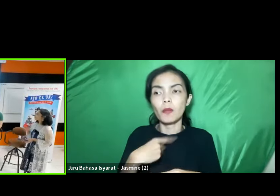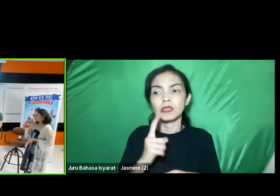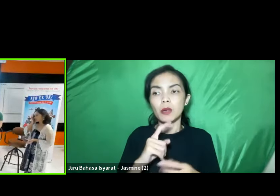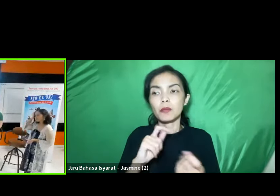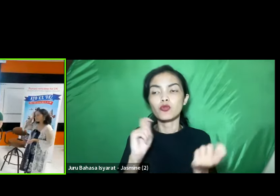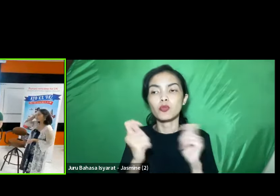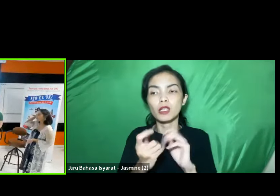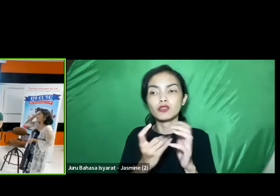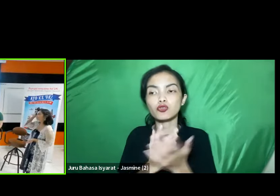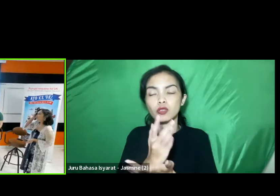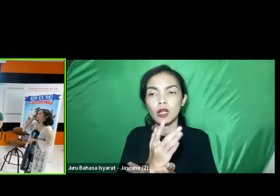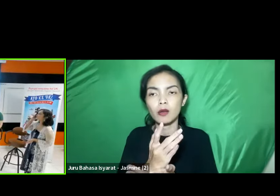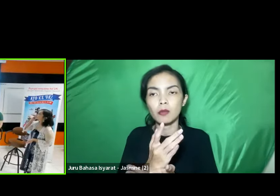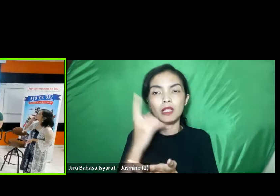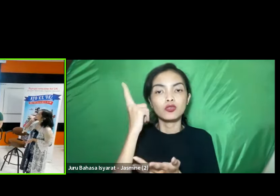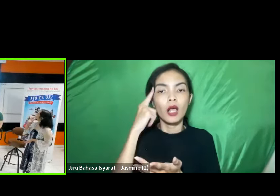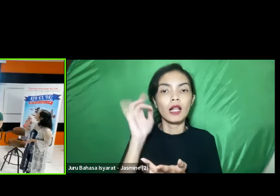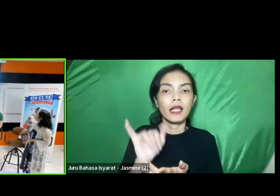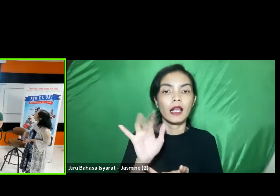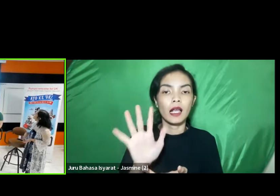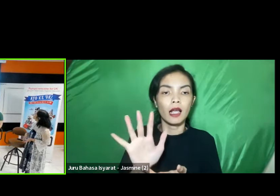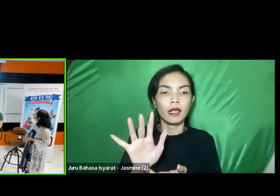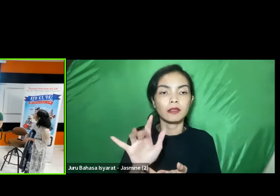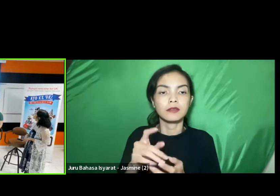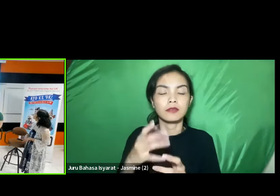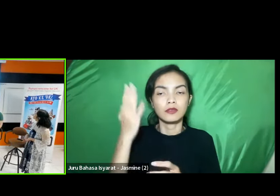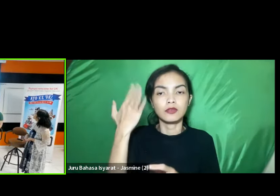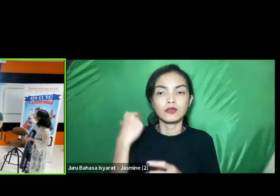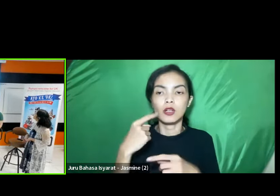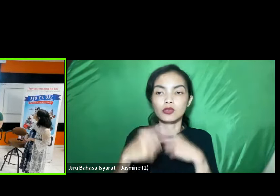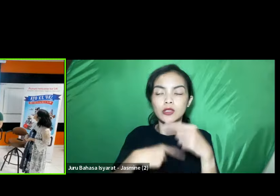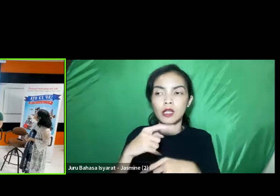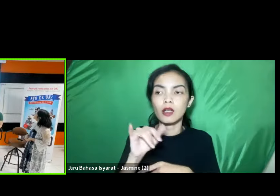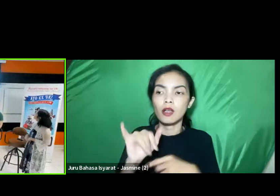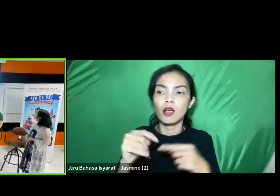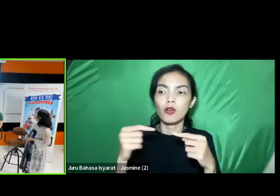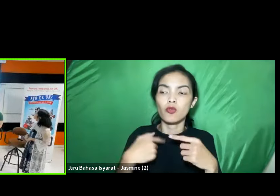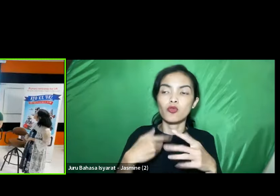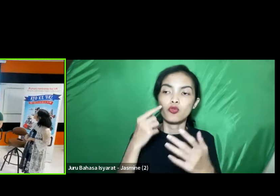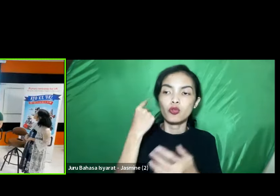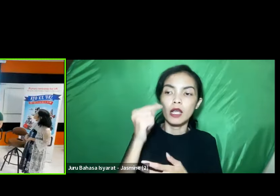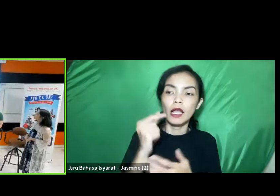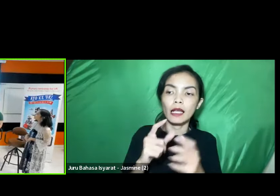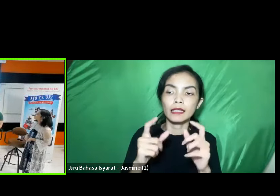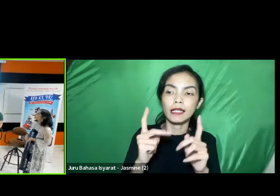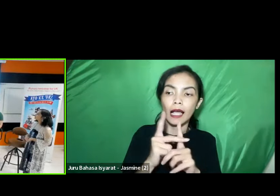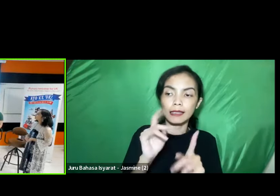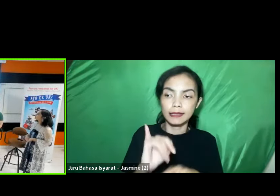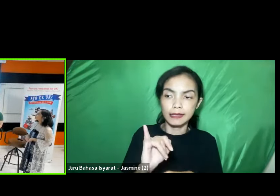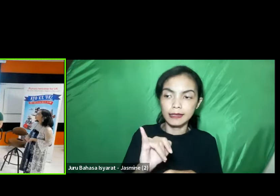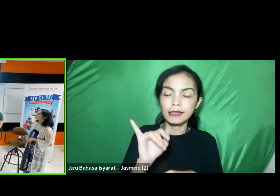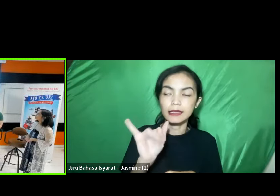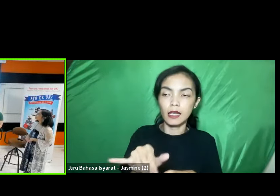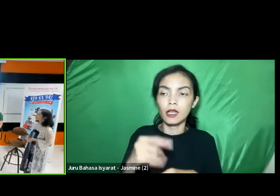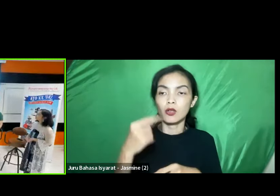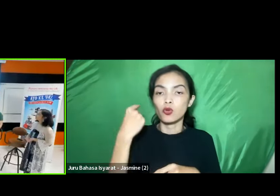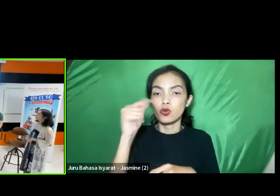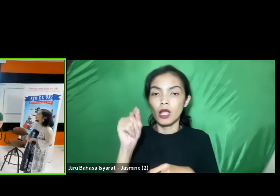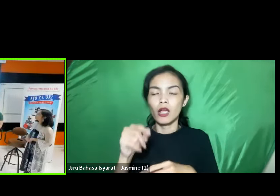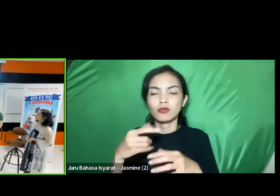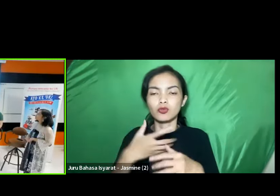gitu ya Waktu itu saya mencerita nya gini saya hubungan internasional tapi setelah eh di masa saya kuliah saya suka